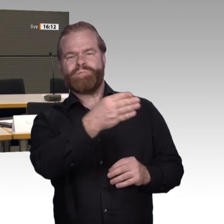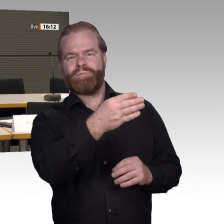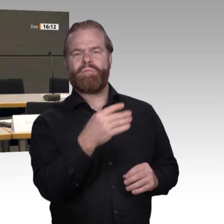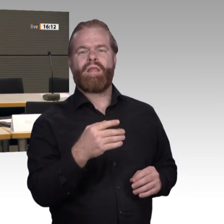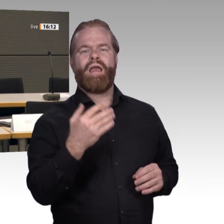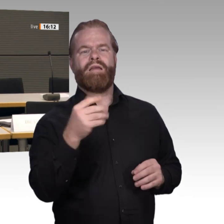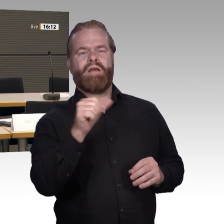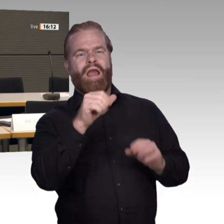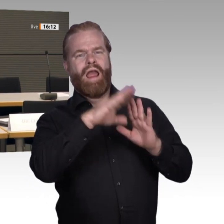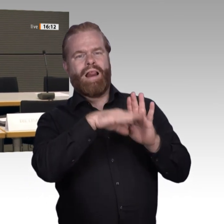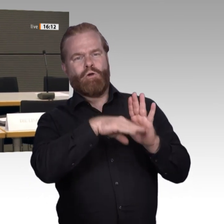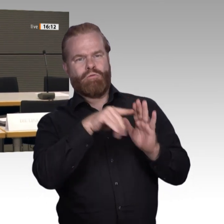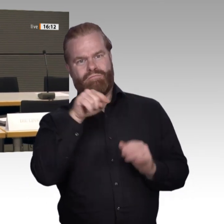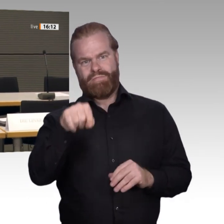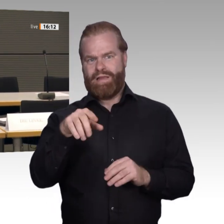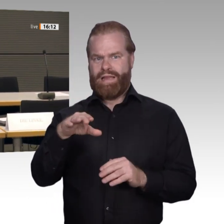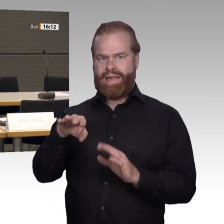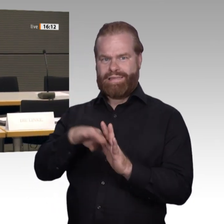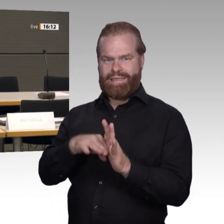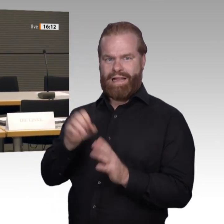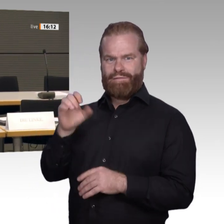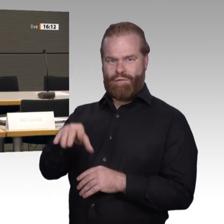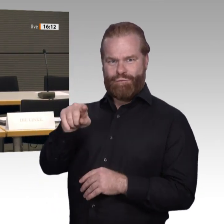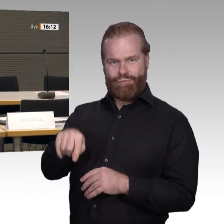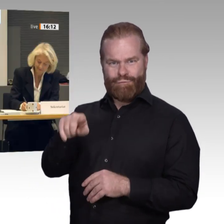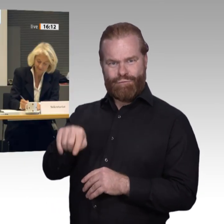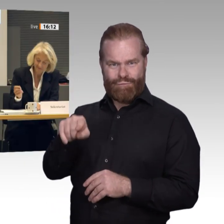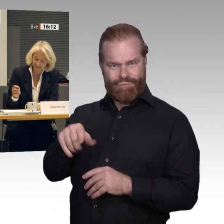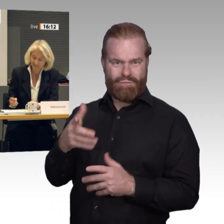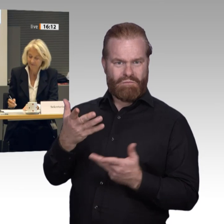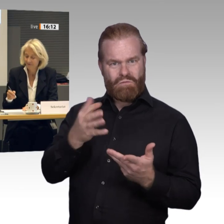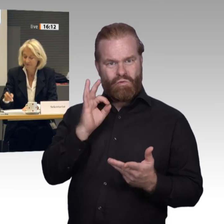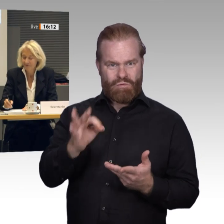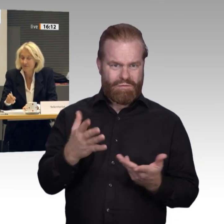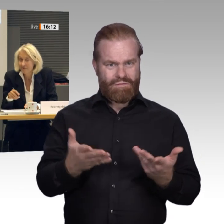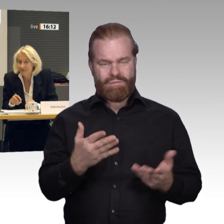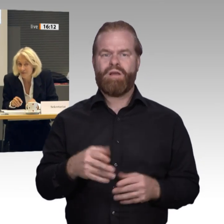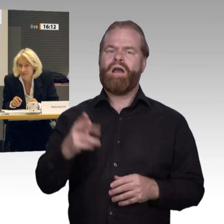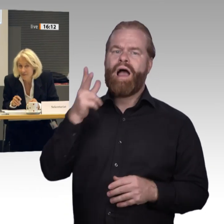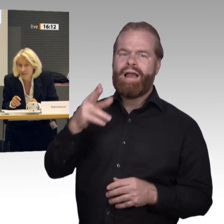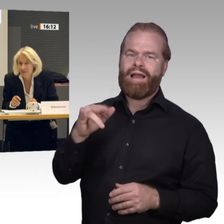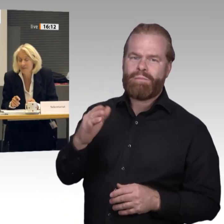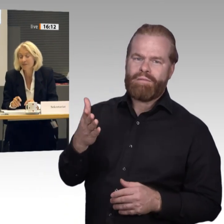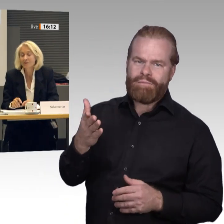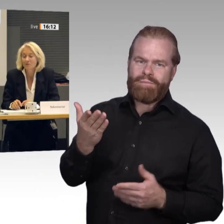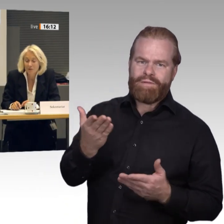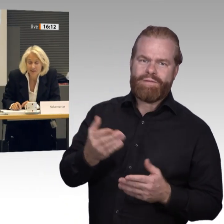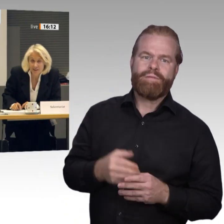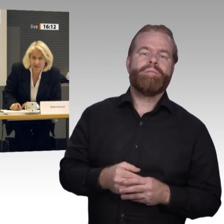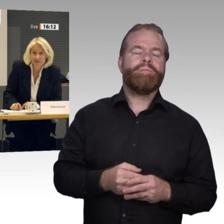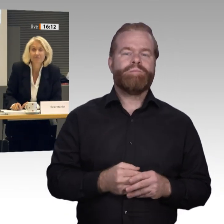Frage. Nun, positiv bewerten wir definitiv die Entfristung der Forderung der ergänzenden unabhängigen